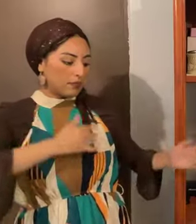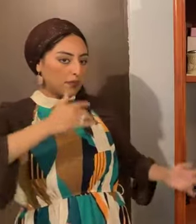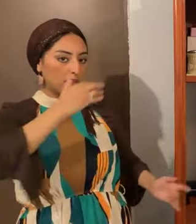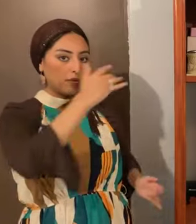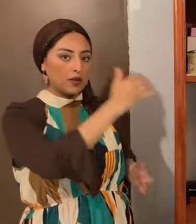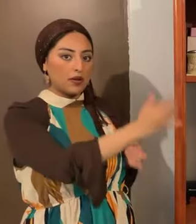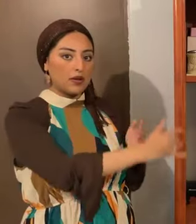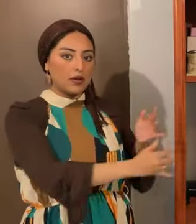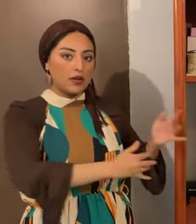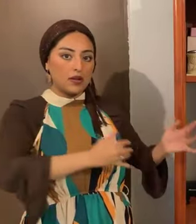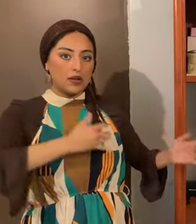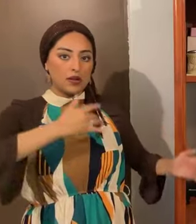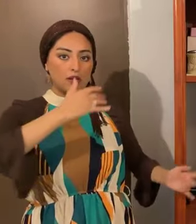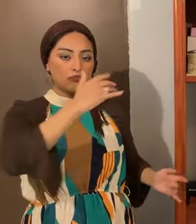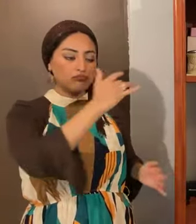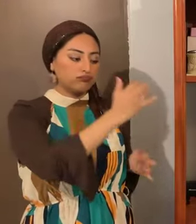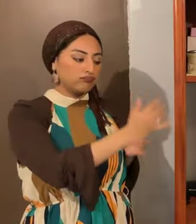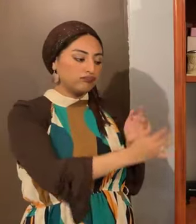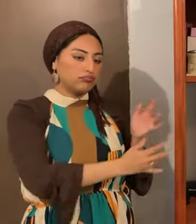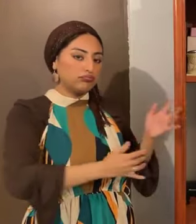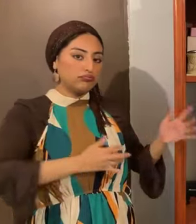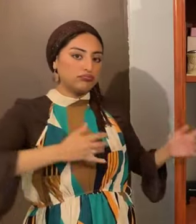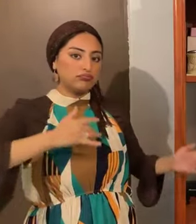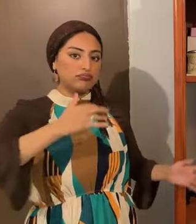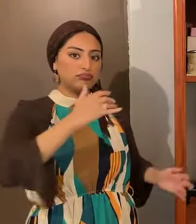que podría sonar más grave.